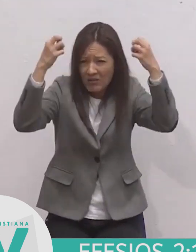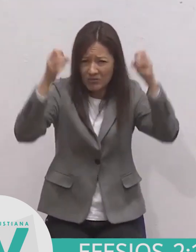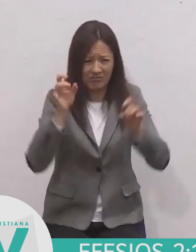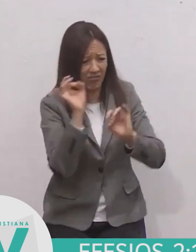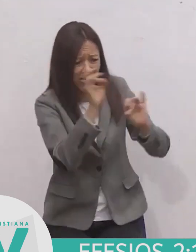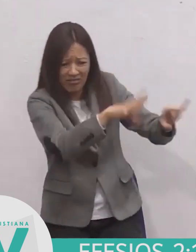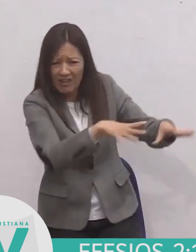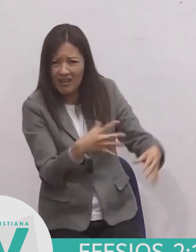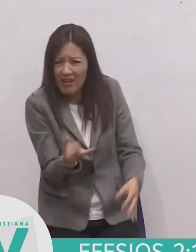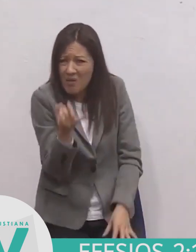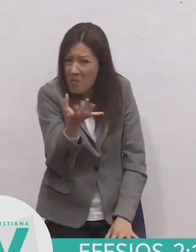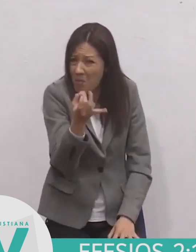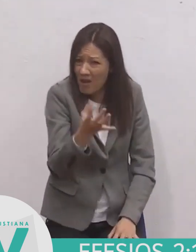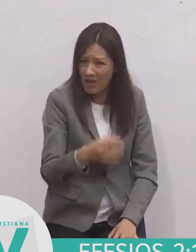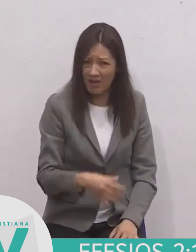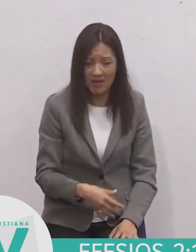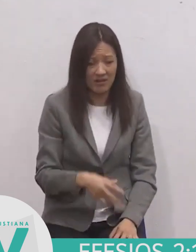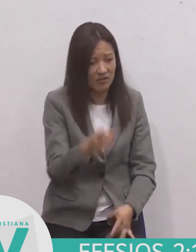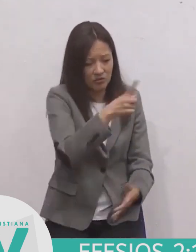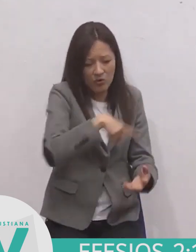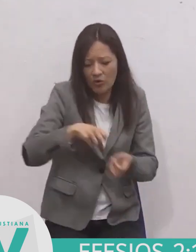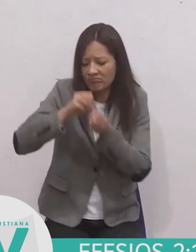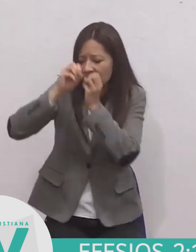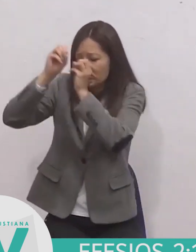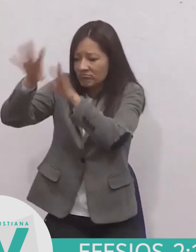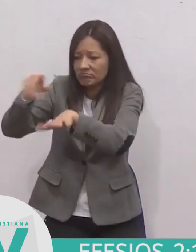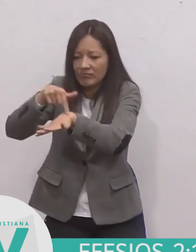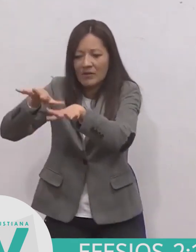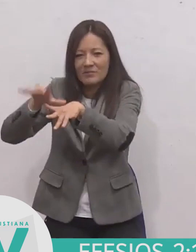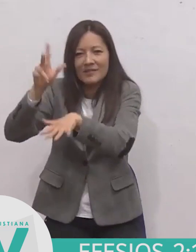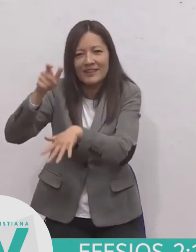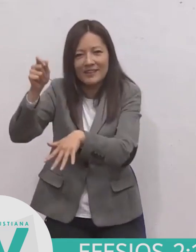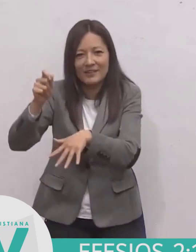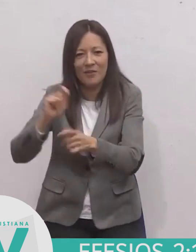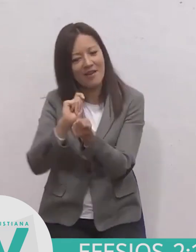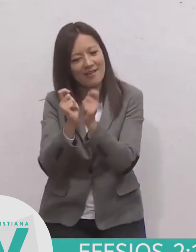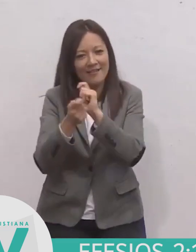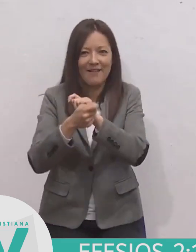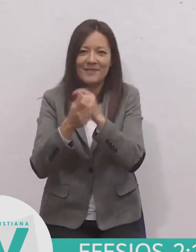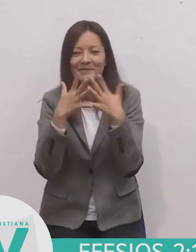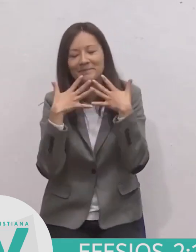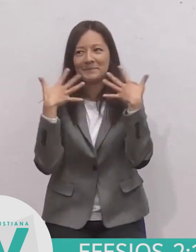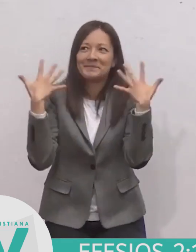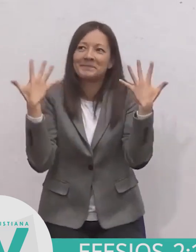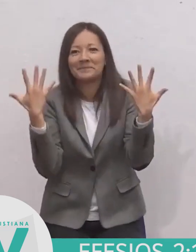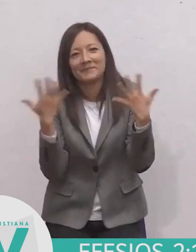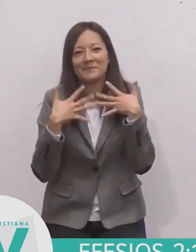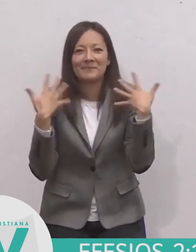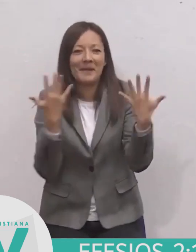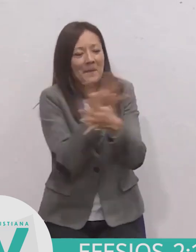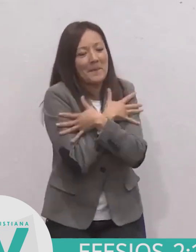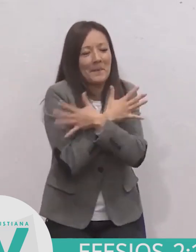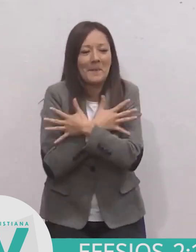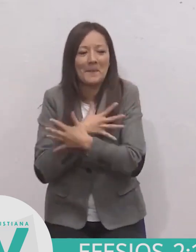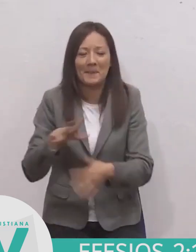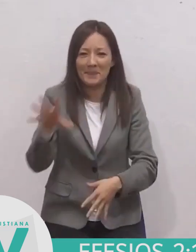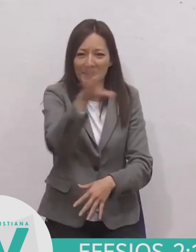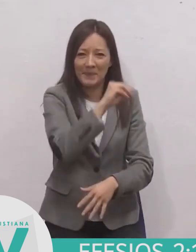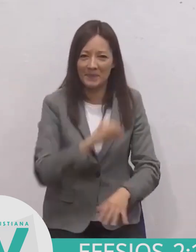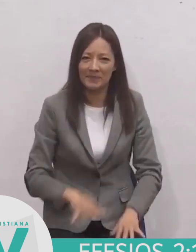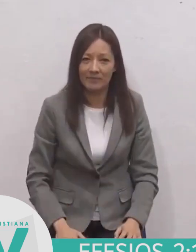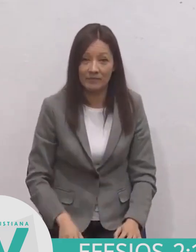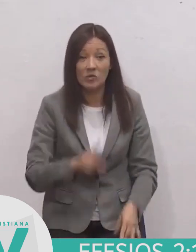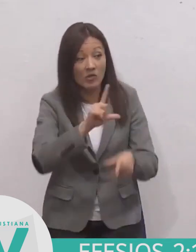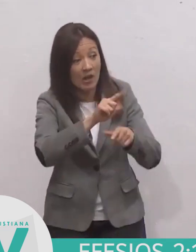esas tonterías, llévelos a los pies de Cristo y vuélvase lindo como Barney y abrace a todos, hermano. Así que ya no sois extranjeros